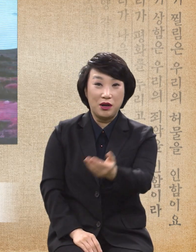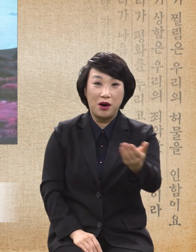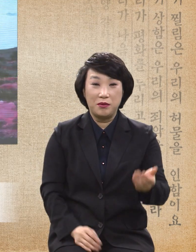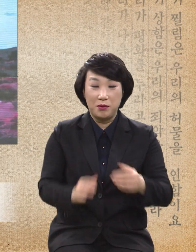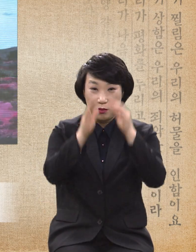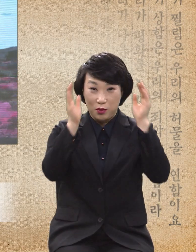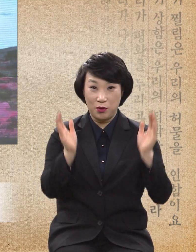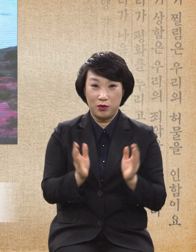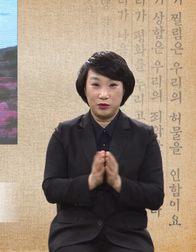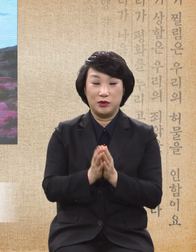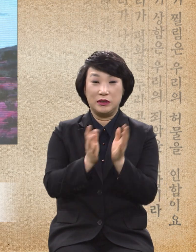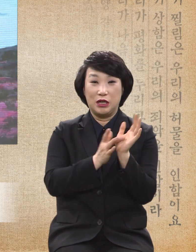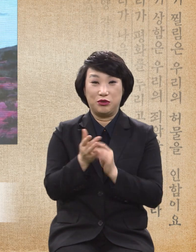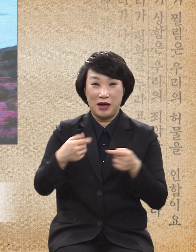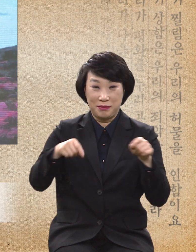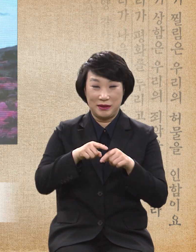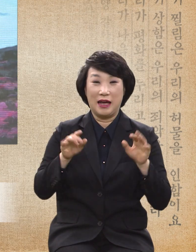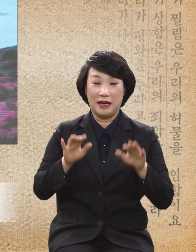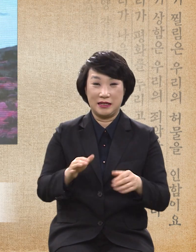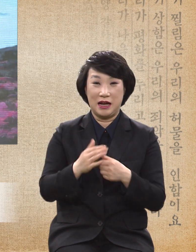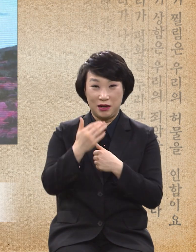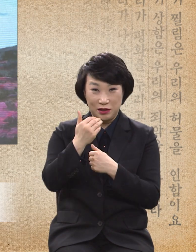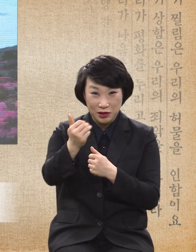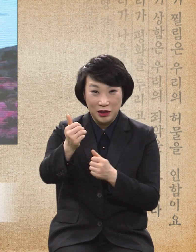여러분이 다 예수로 옷 입고,